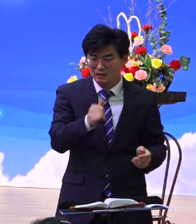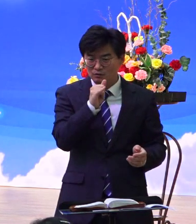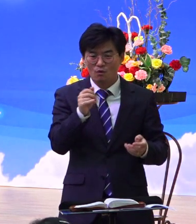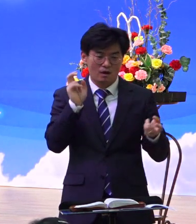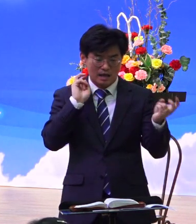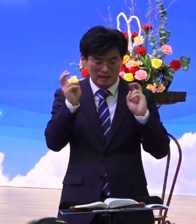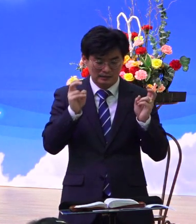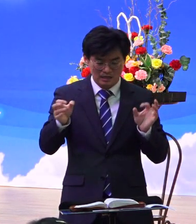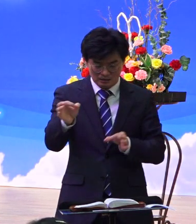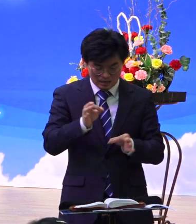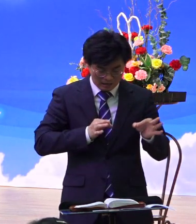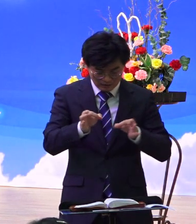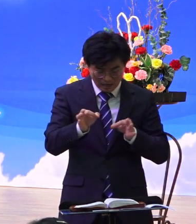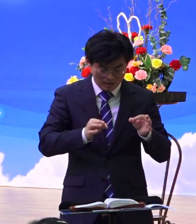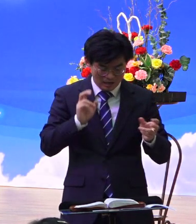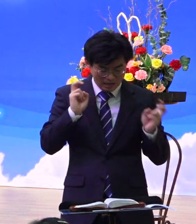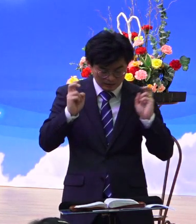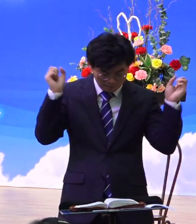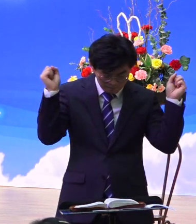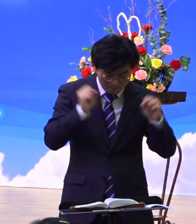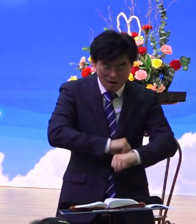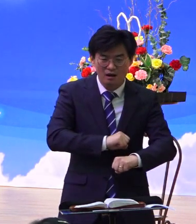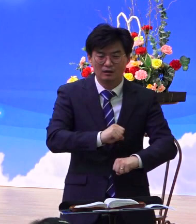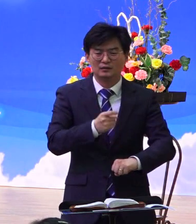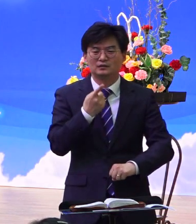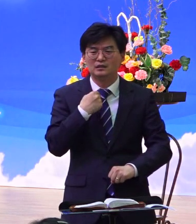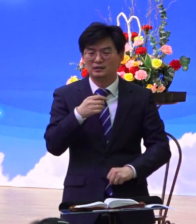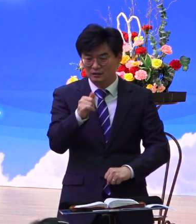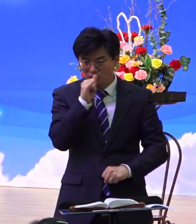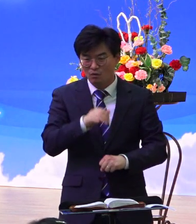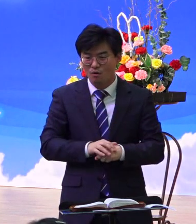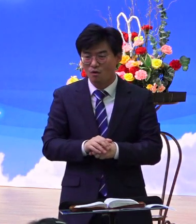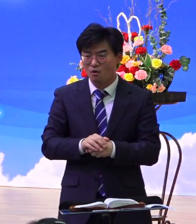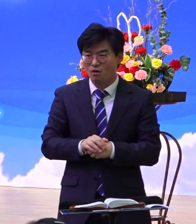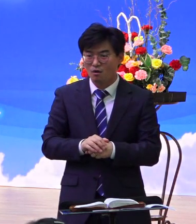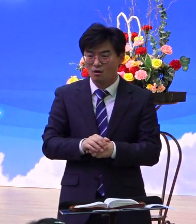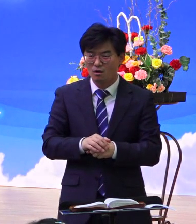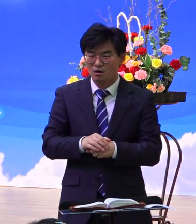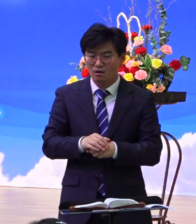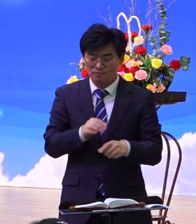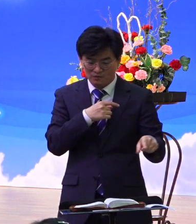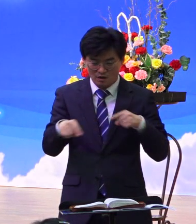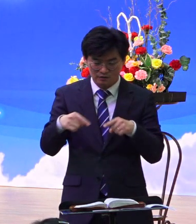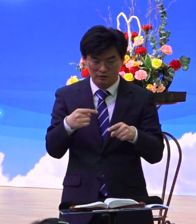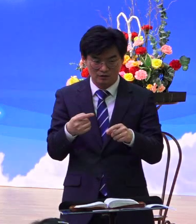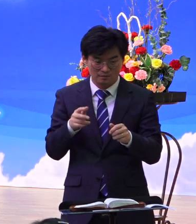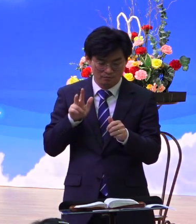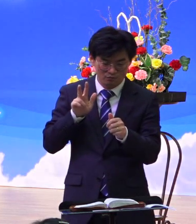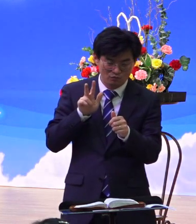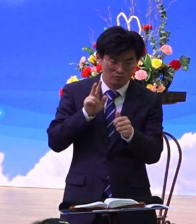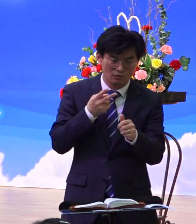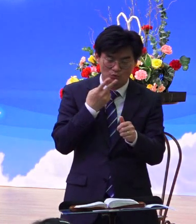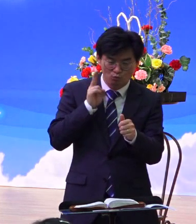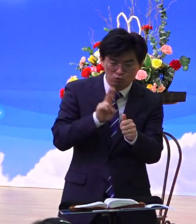겪고 선거에 출마해서 9번이나 낙선을 하고 그래서 심각한 신경쇠약증에